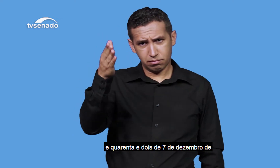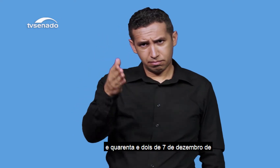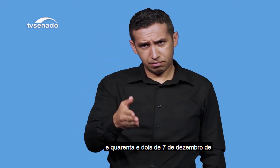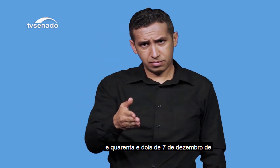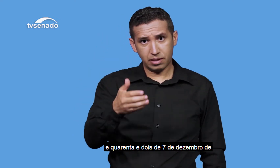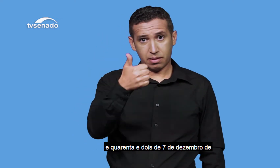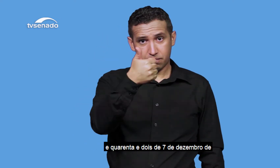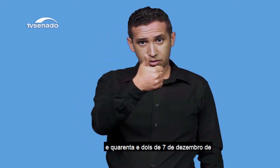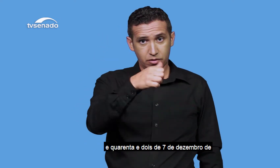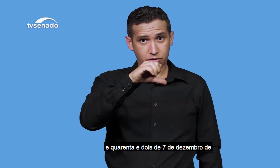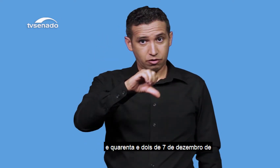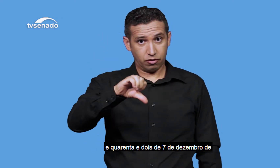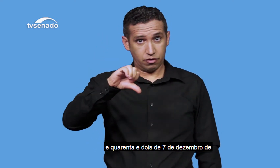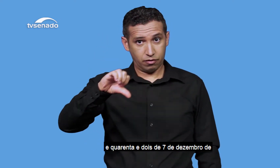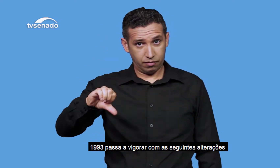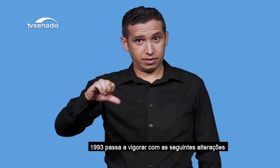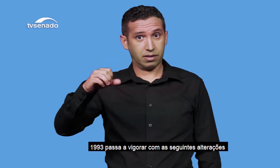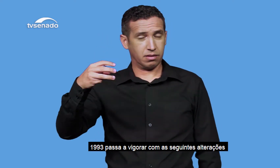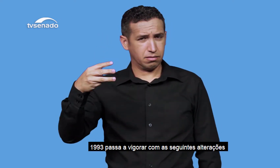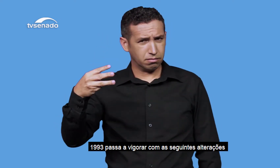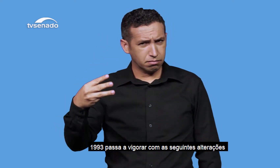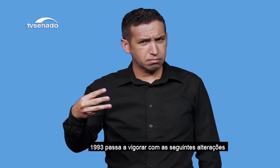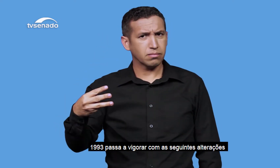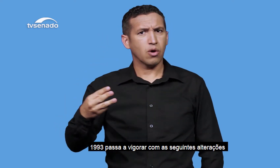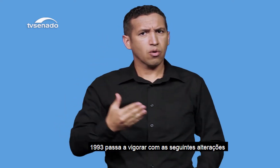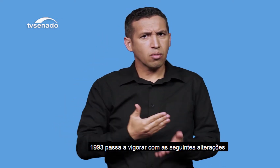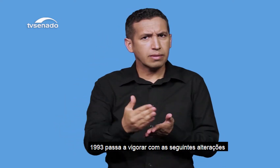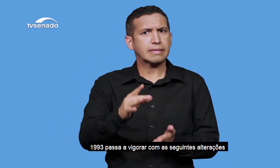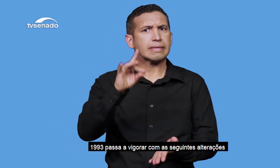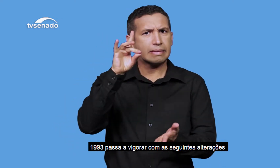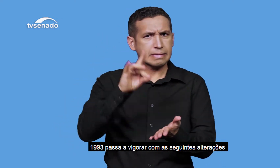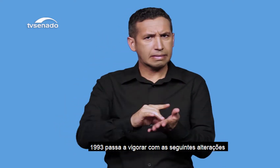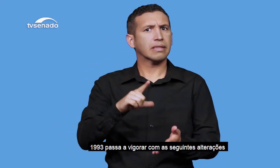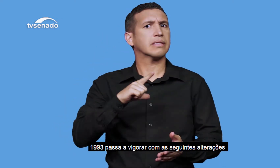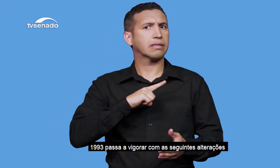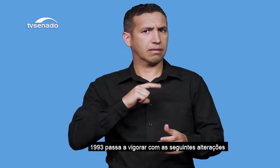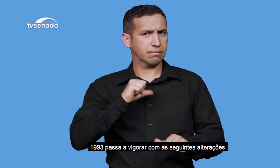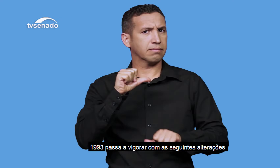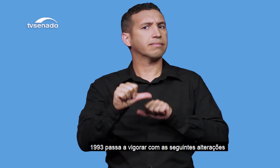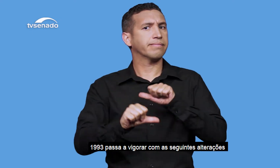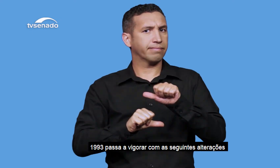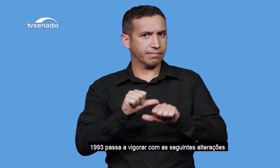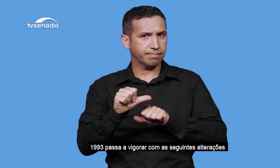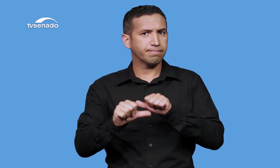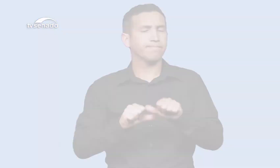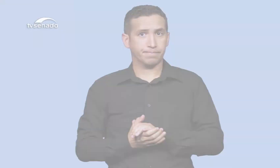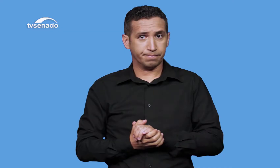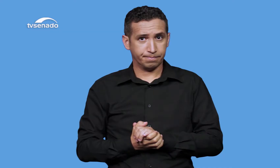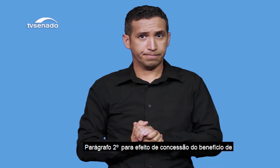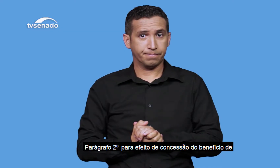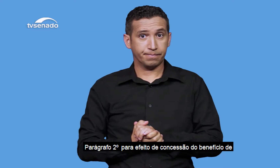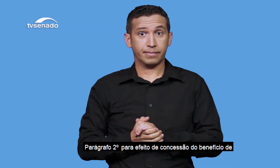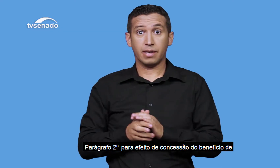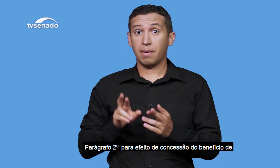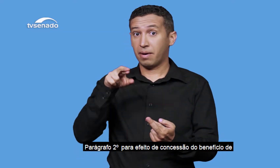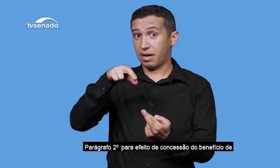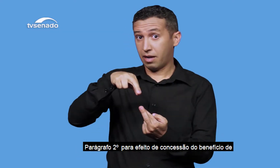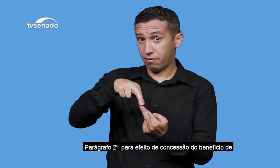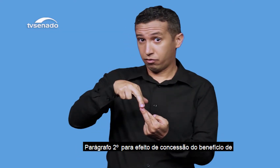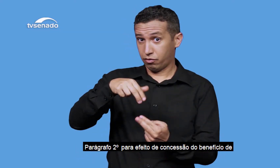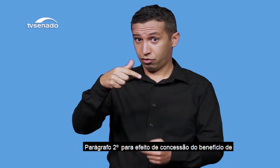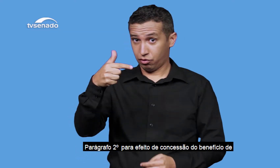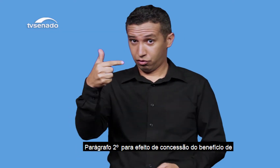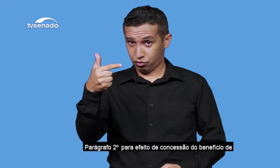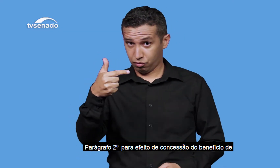de 7 de dezembro de 1993 passa a vigorar com as seguintes alterações parágrafo